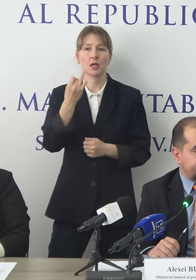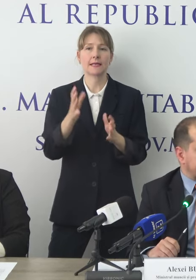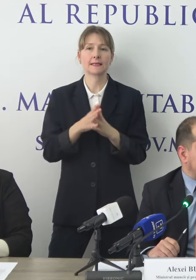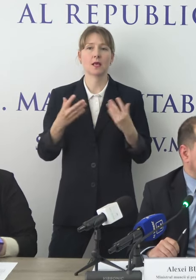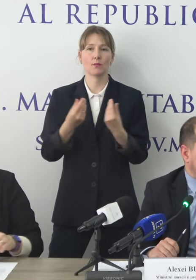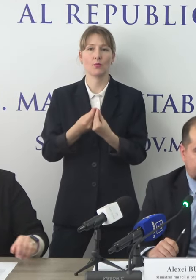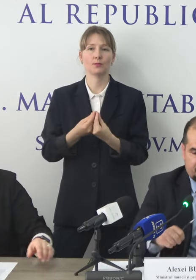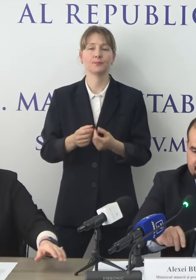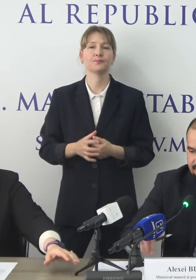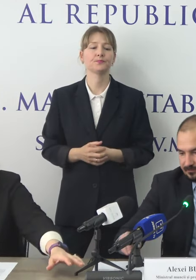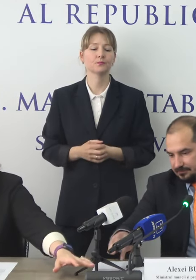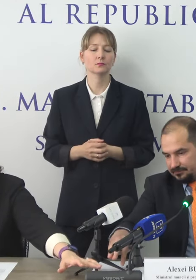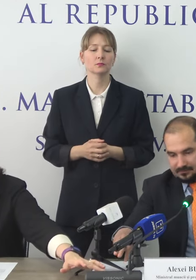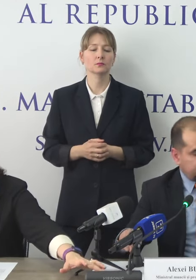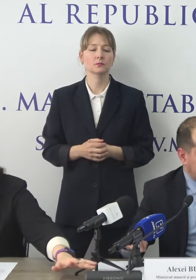Familie. Marina.